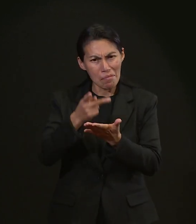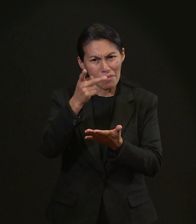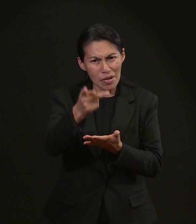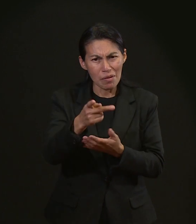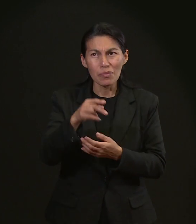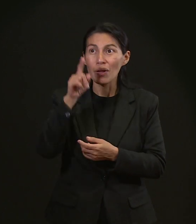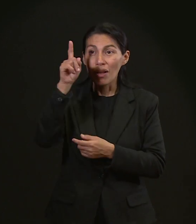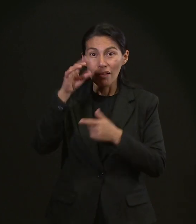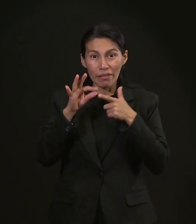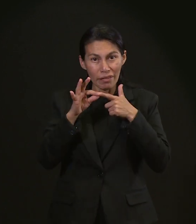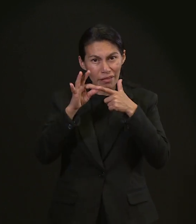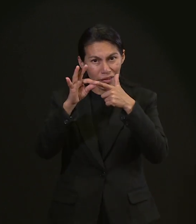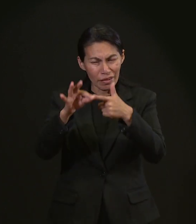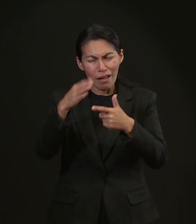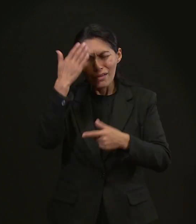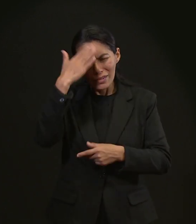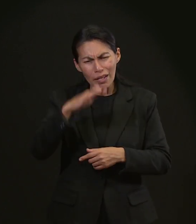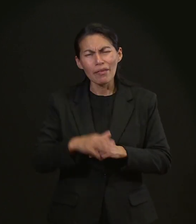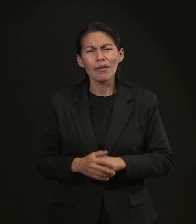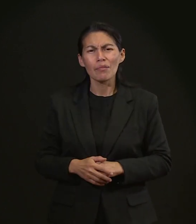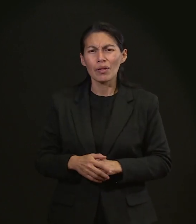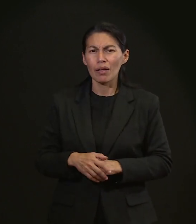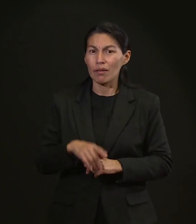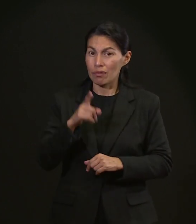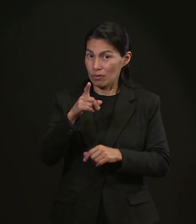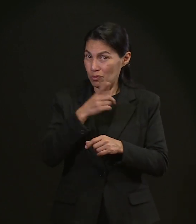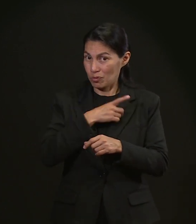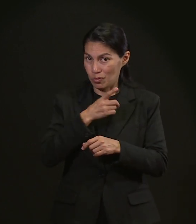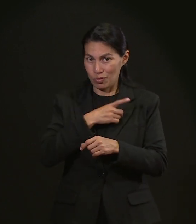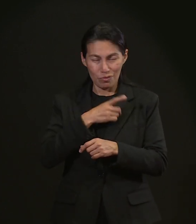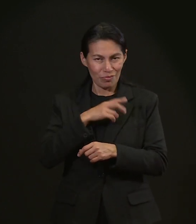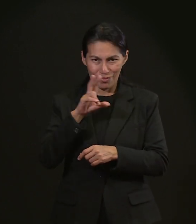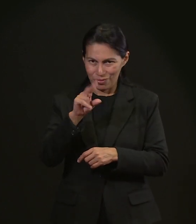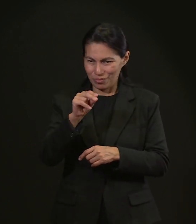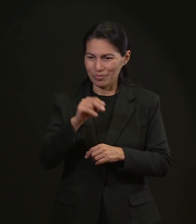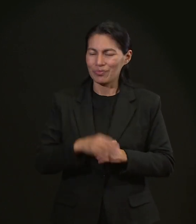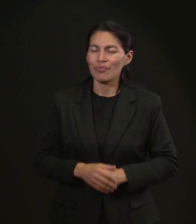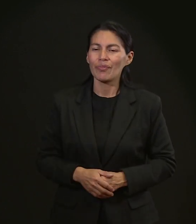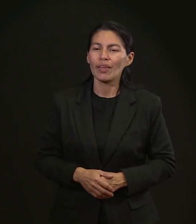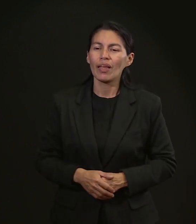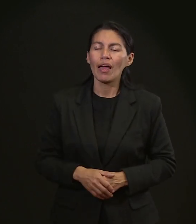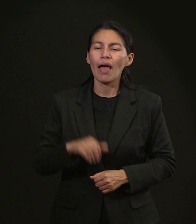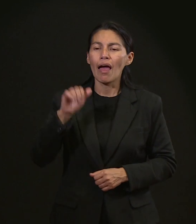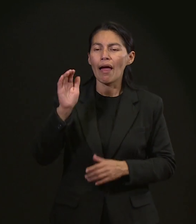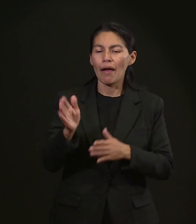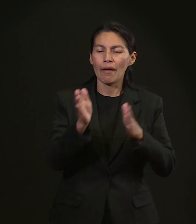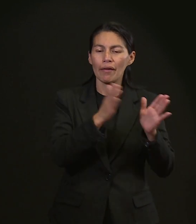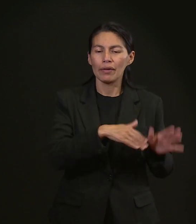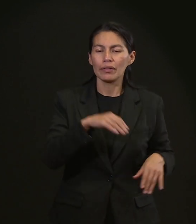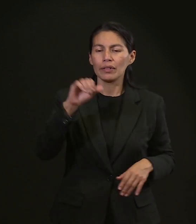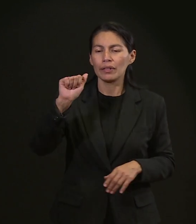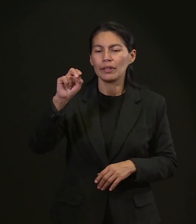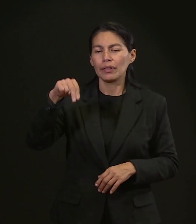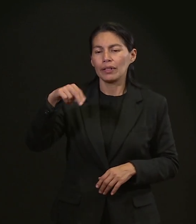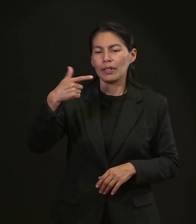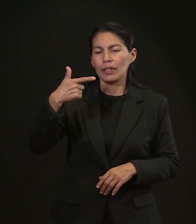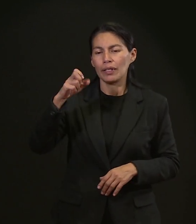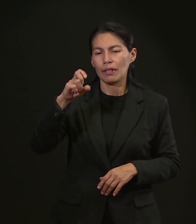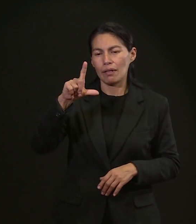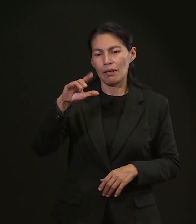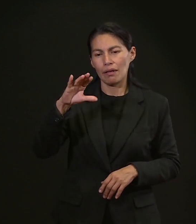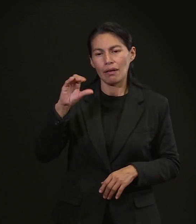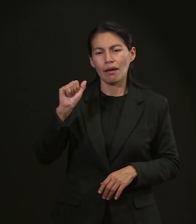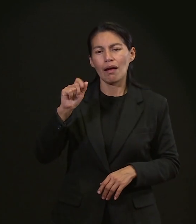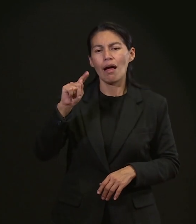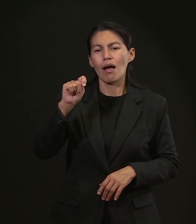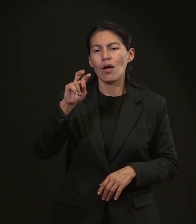recompensa él sabrá cómo dirigir tu vida no te dejará ni está desamparada angélica trujillo buenas noches a